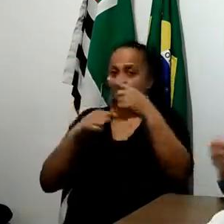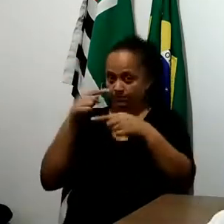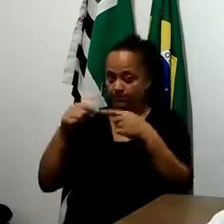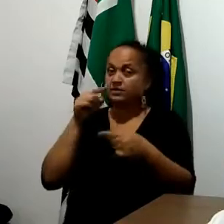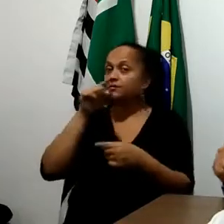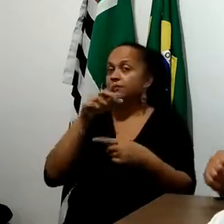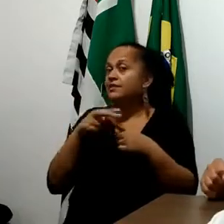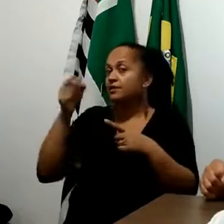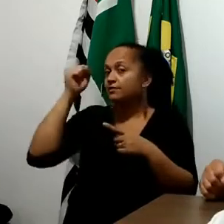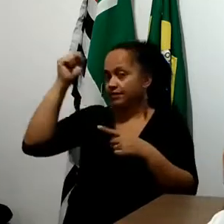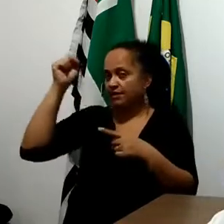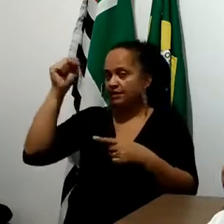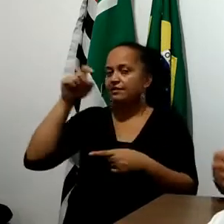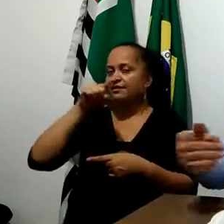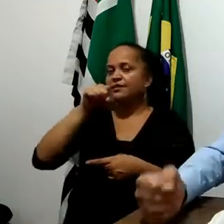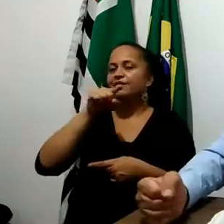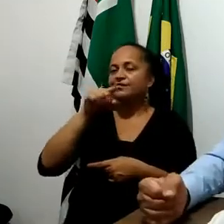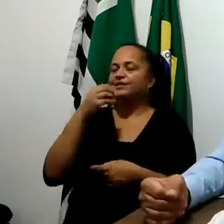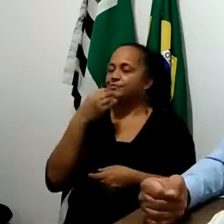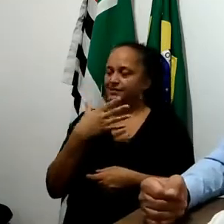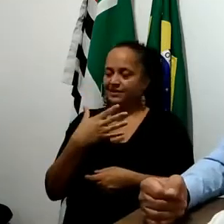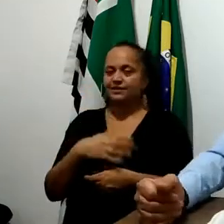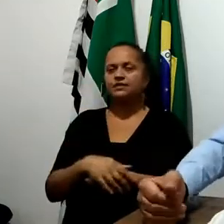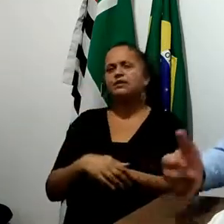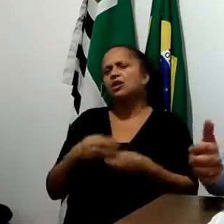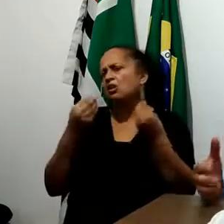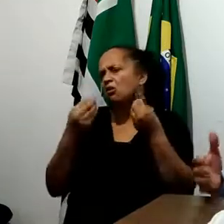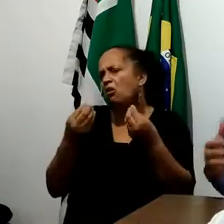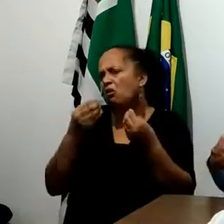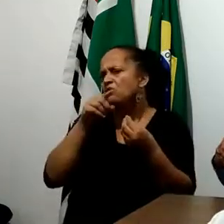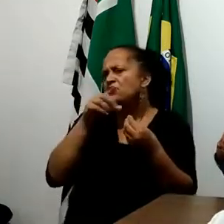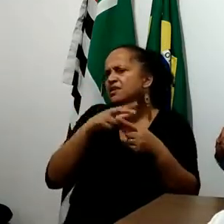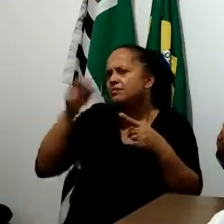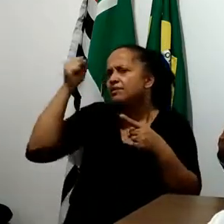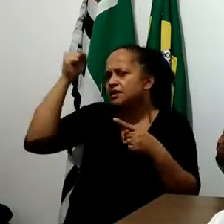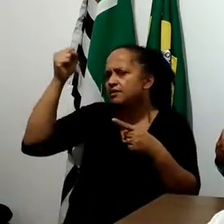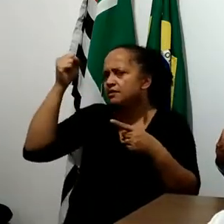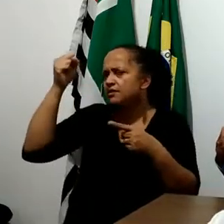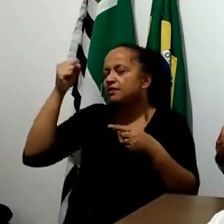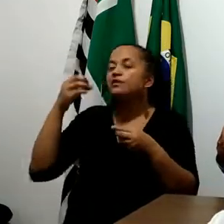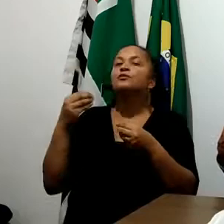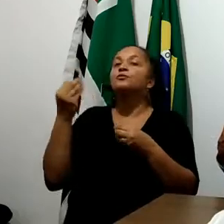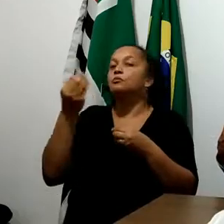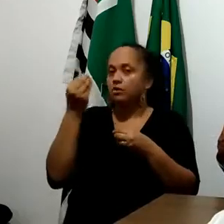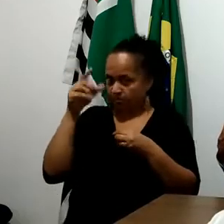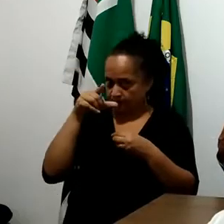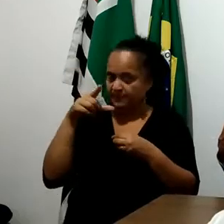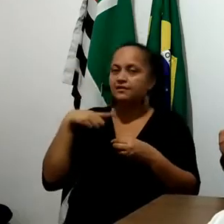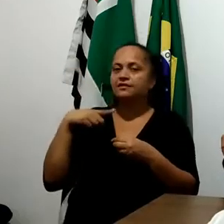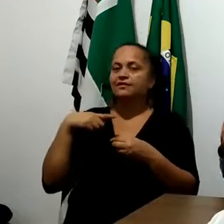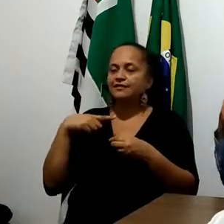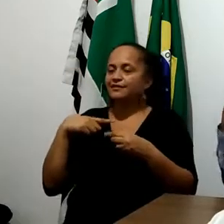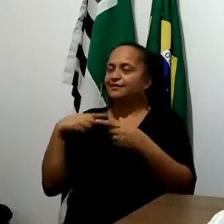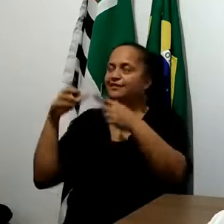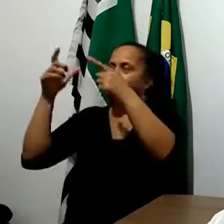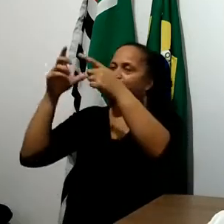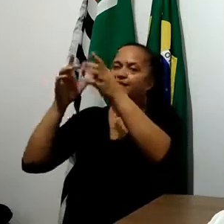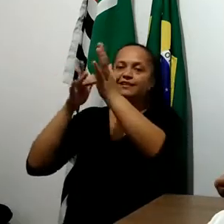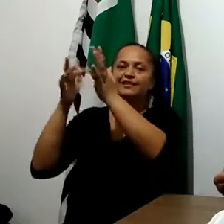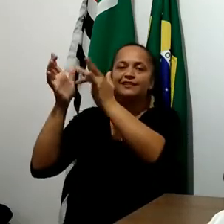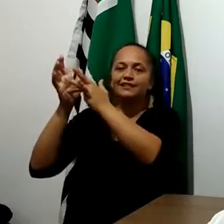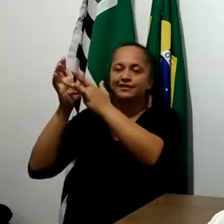vai permanecer inabalável. Mas como é que você vence tudo? Quando você estiver protegido com essa armadura. Porque as setas